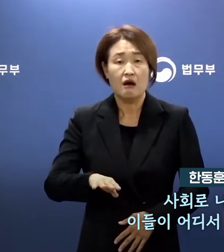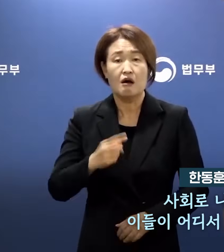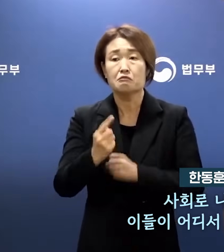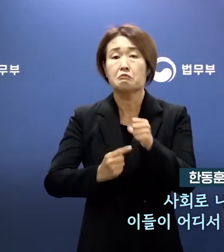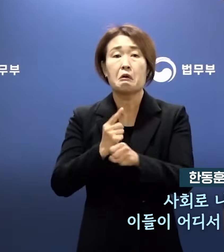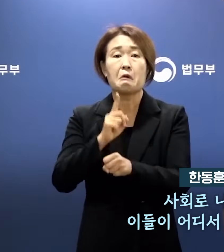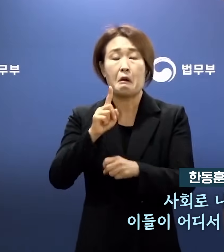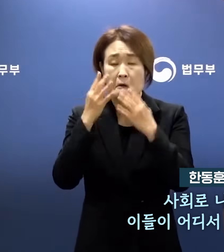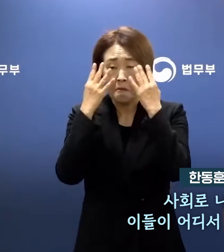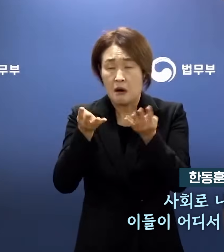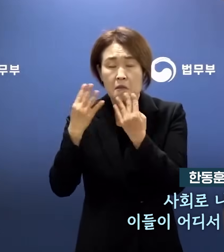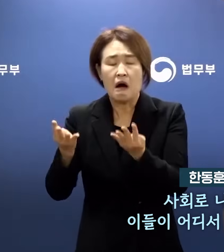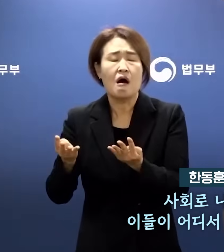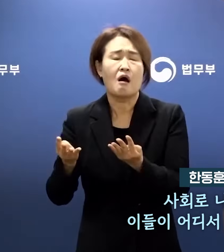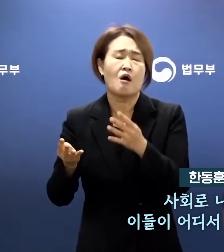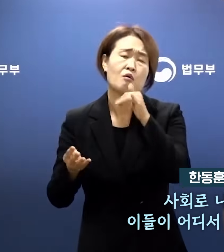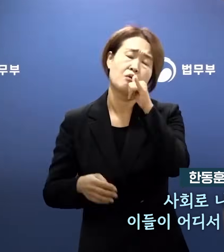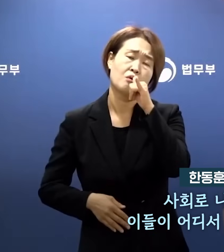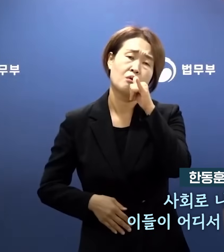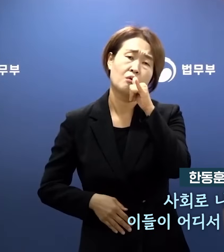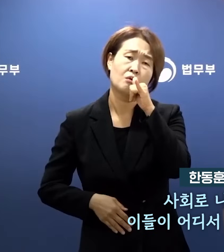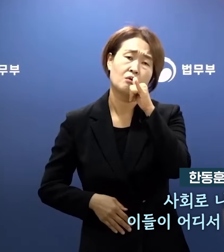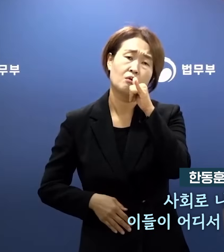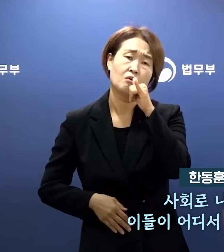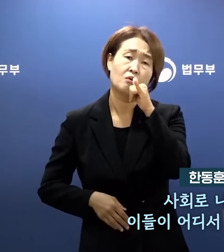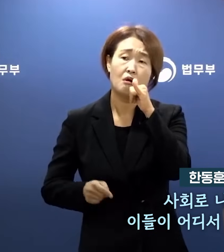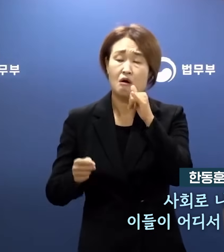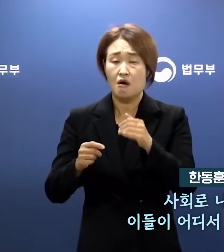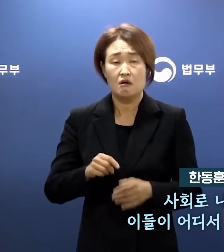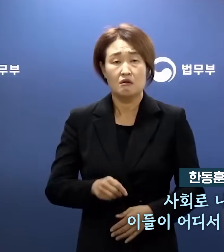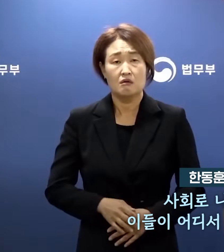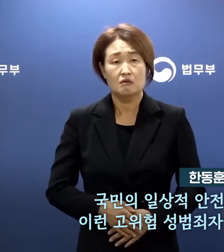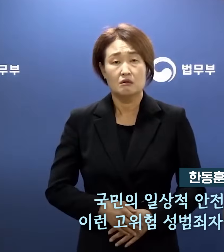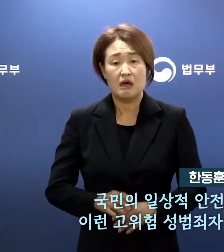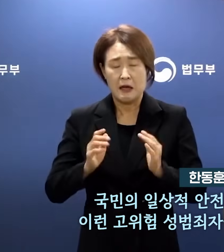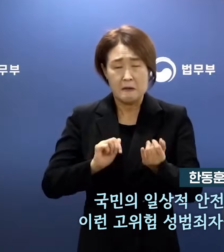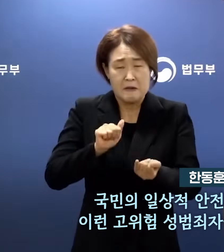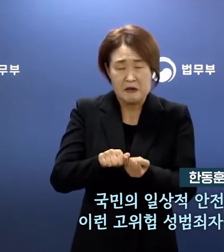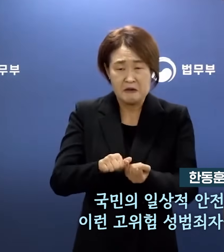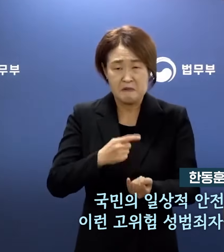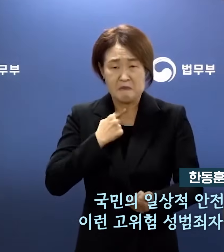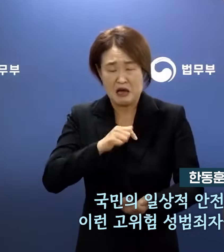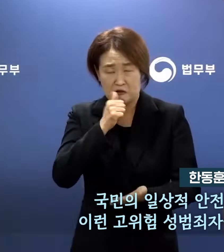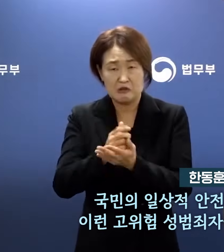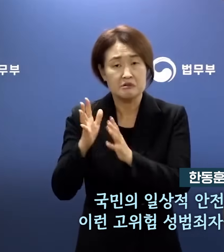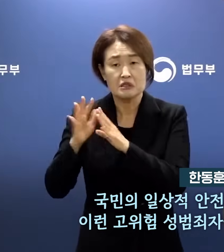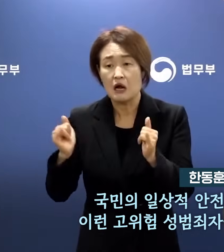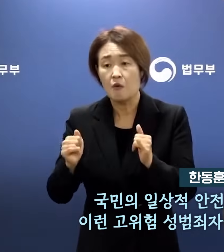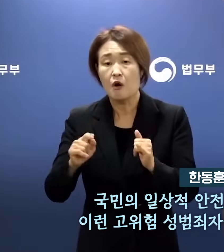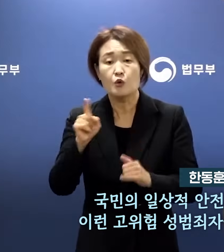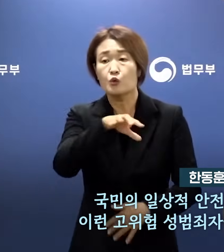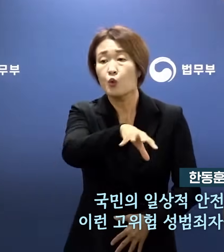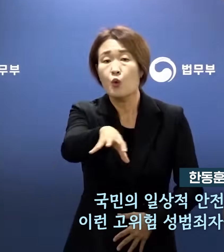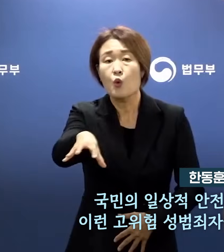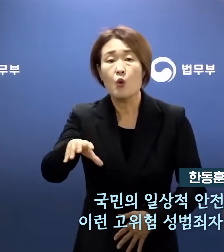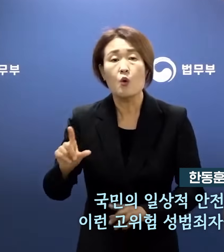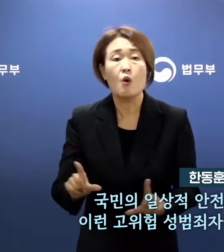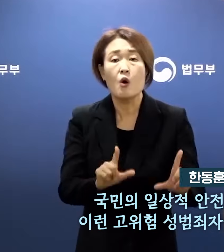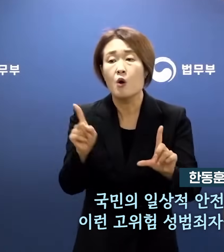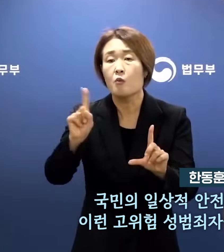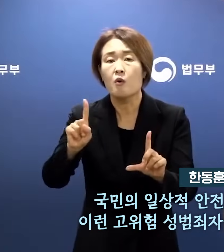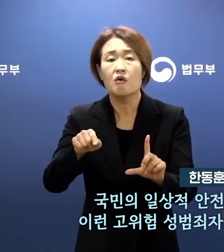나오는 것이죠. 이들이 어디서 어떻게 거주할지는 국민의 일상적 안전과